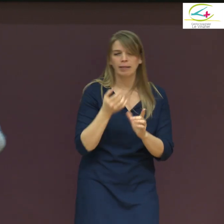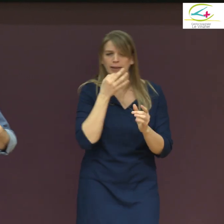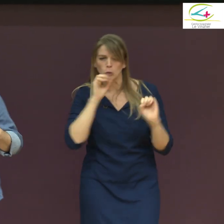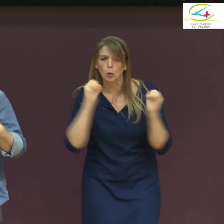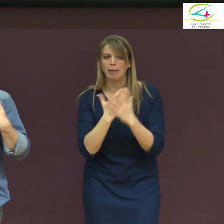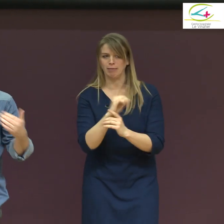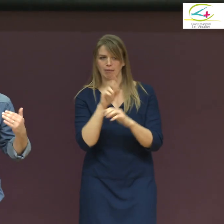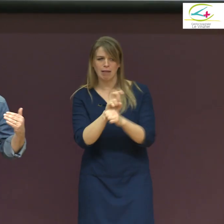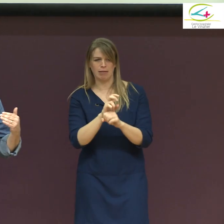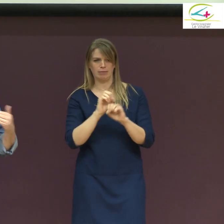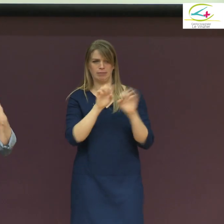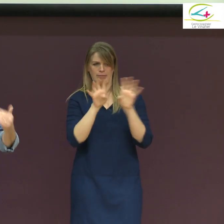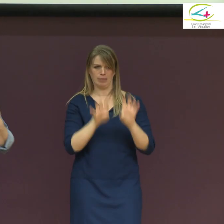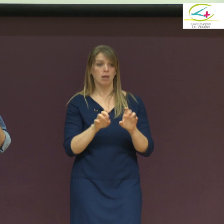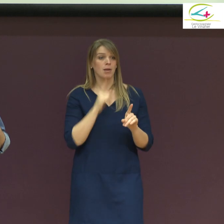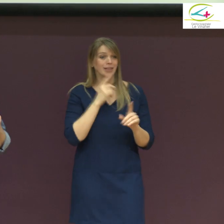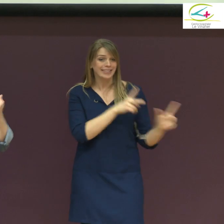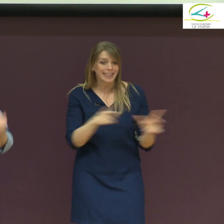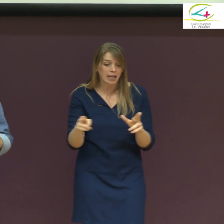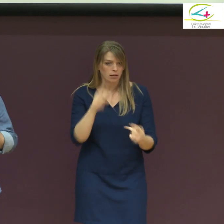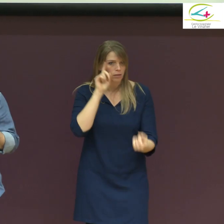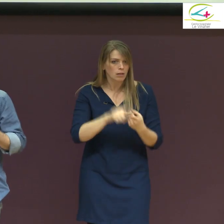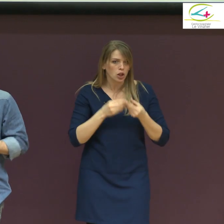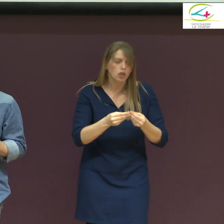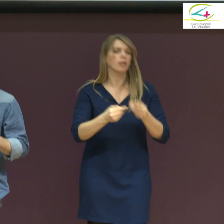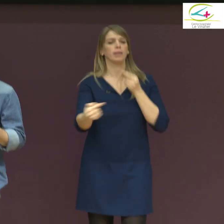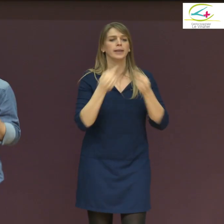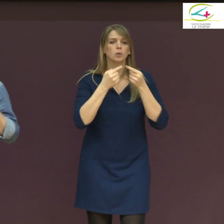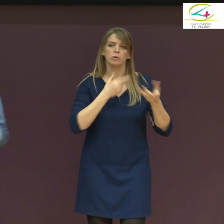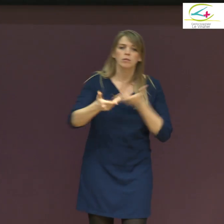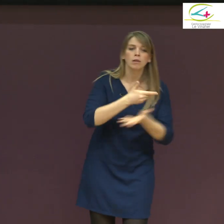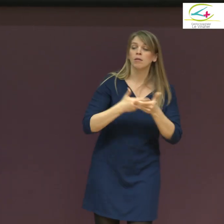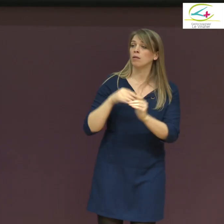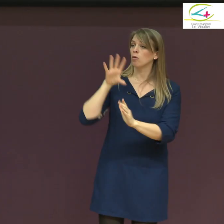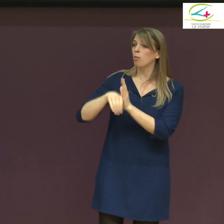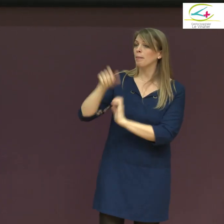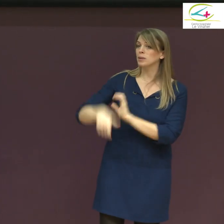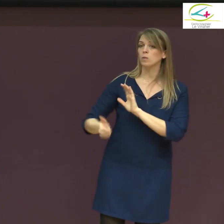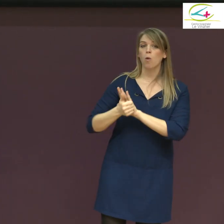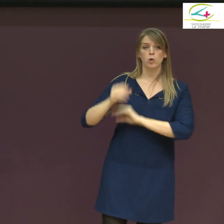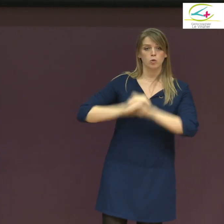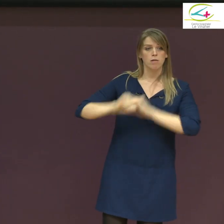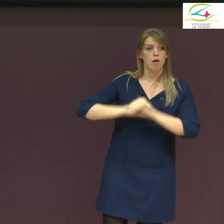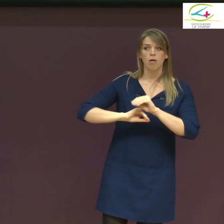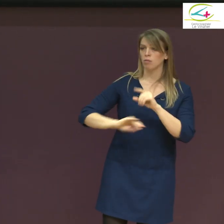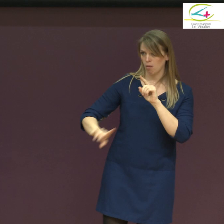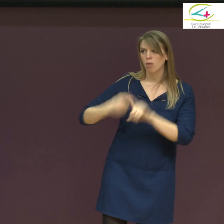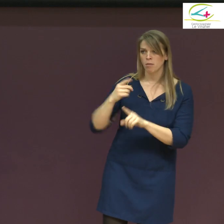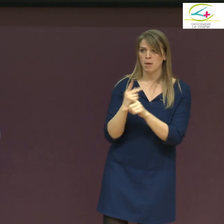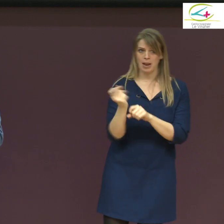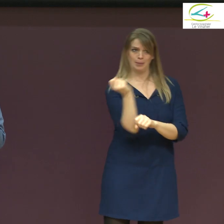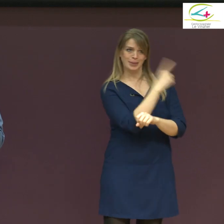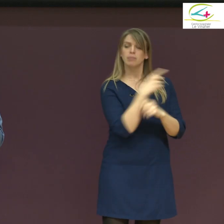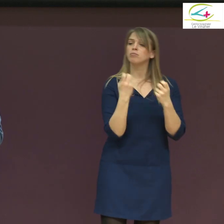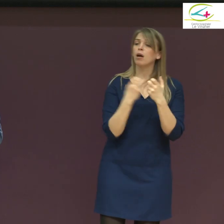mais c'est vraiment une série pour discuter. Alors, pour les soignants qui sont dans la salle, c'est aussi une série qui est très très bien pour discuter, notamment quand